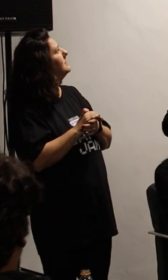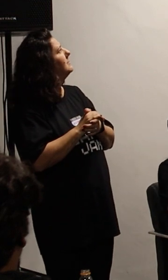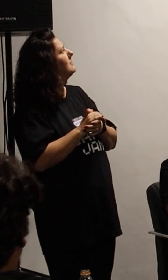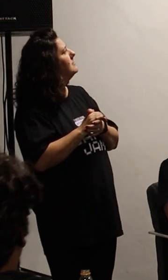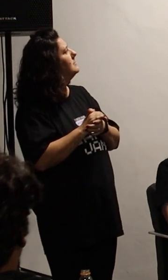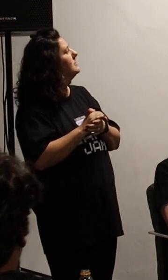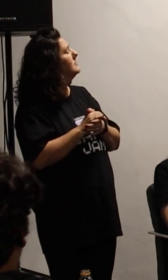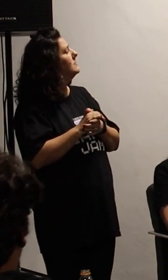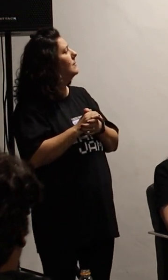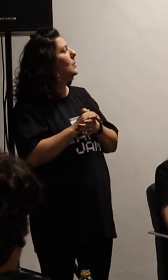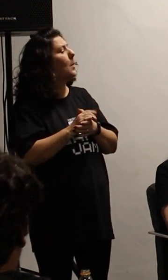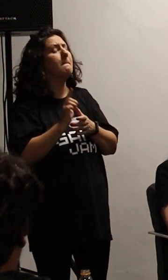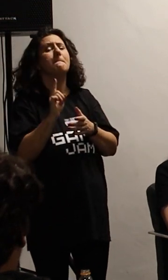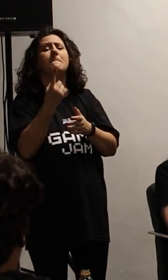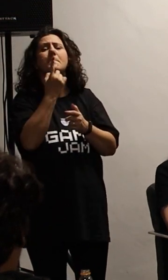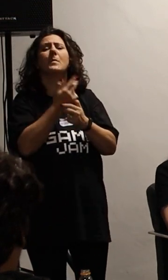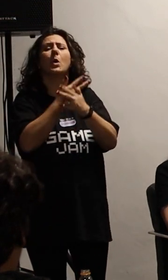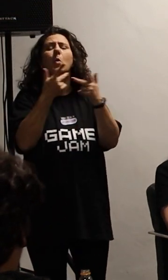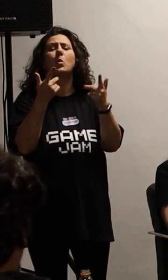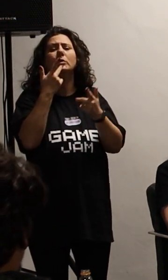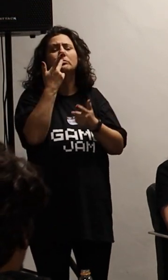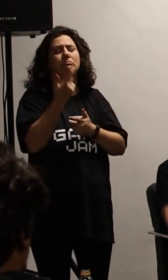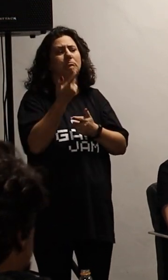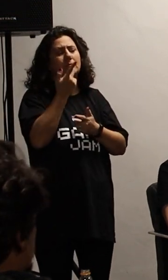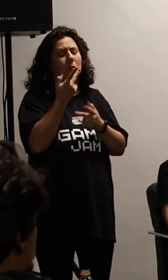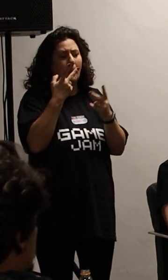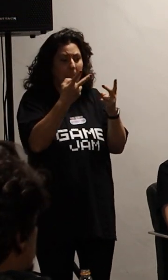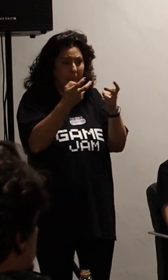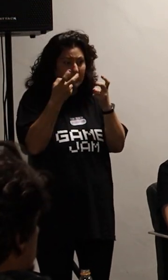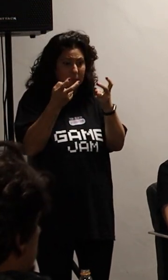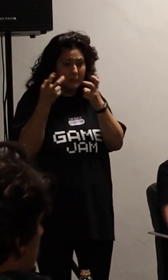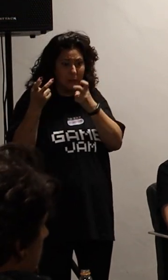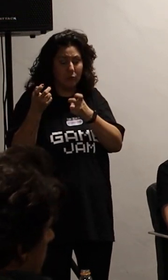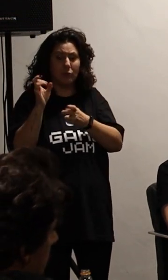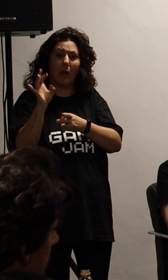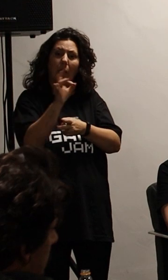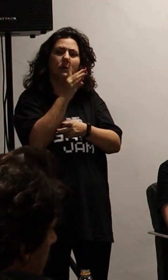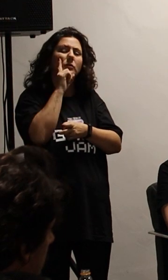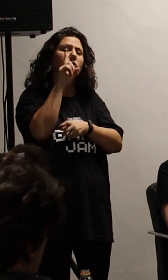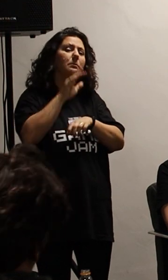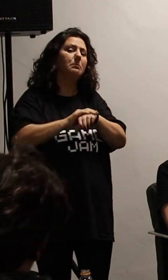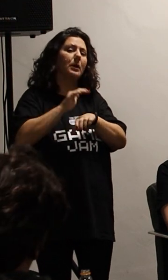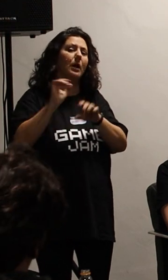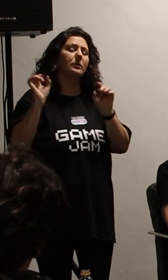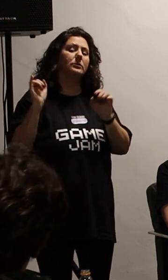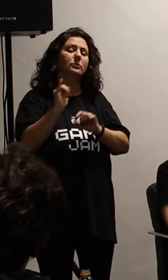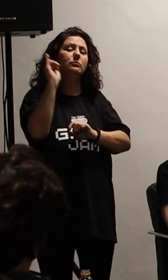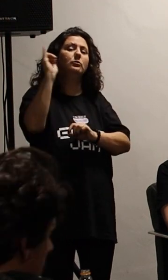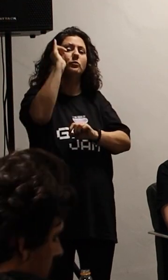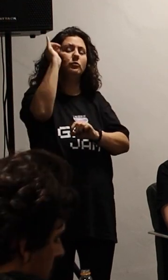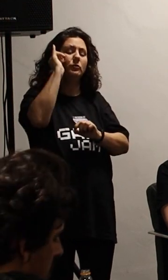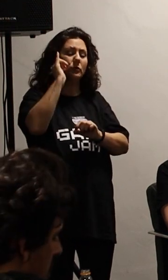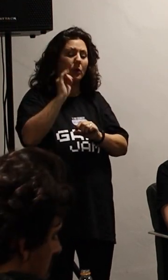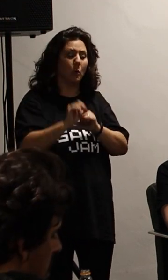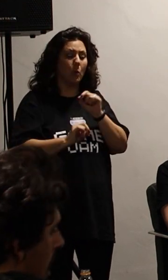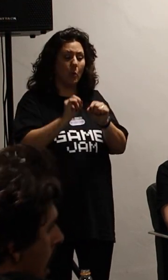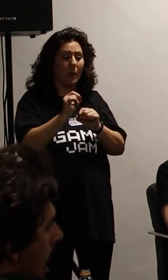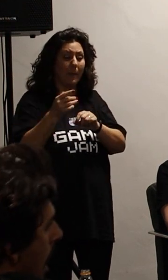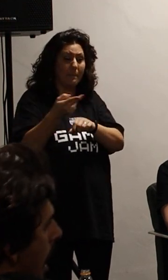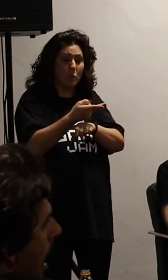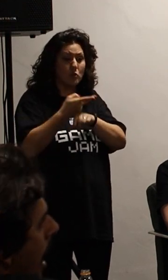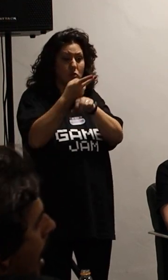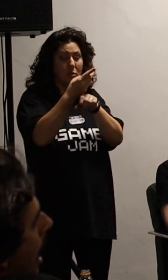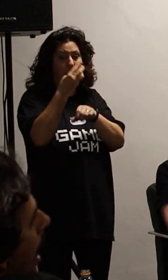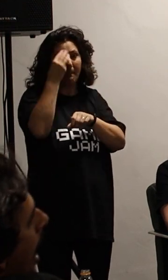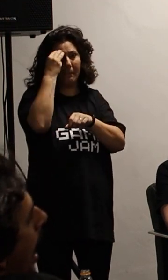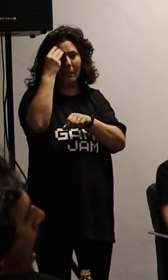Uma coisa que assim, que eu percebi que é cada vez mais importante, cada vez mais essencial, é você buscar